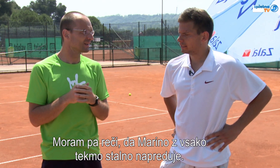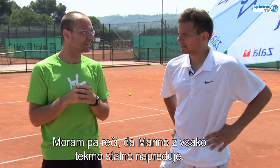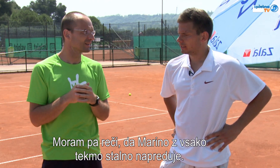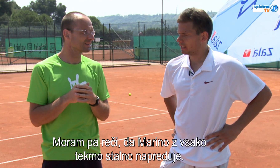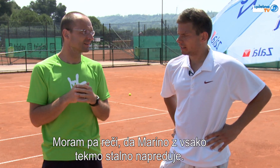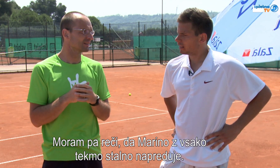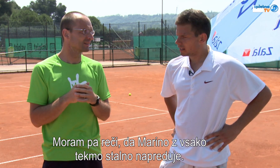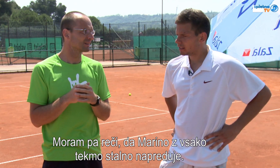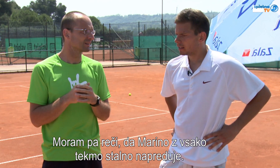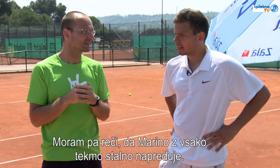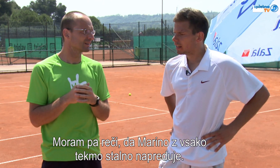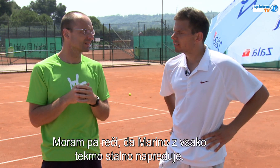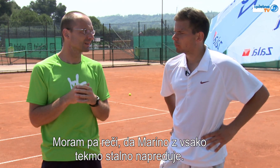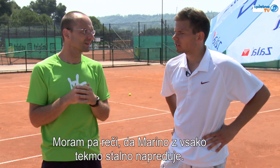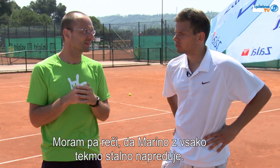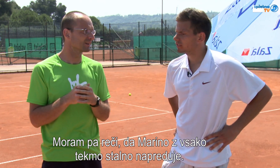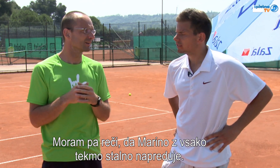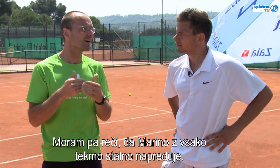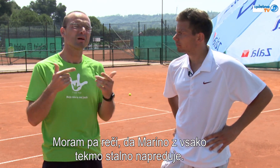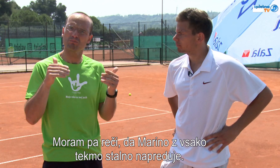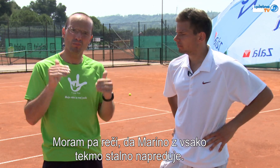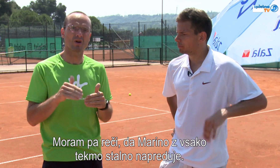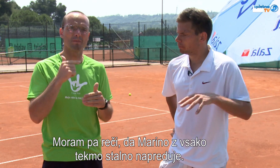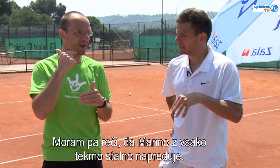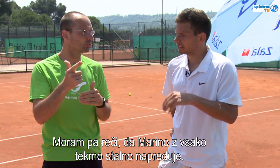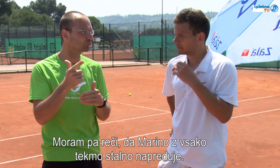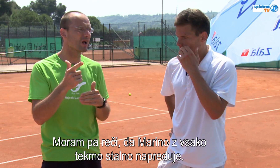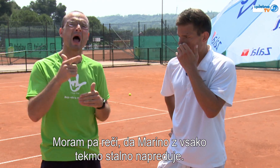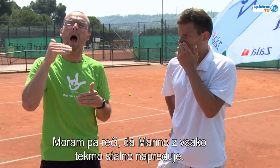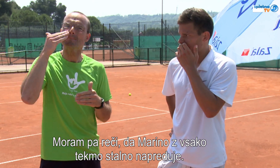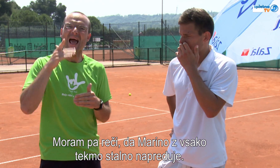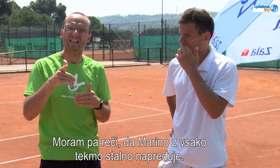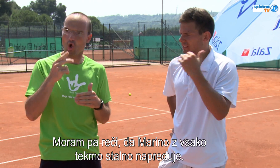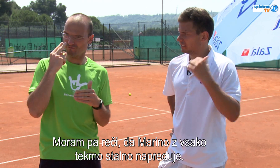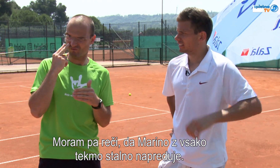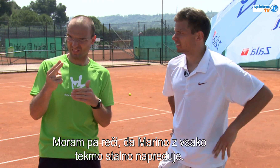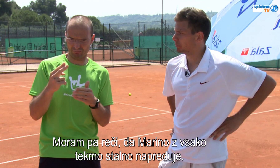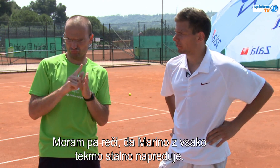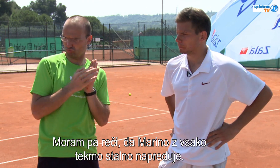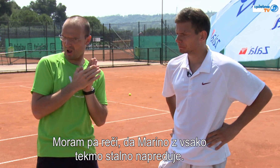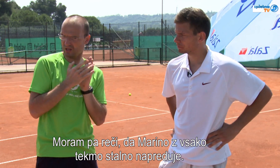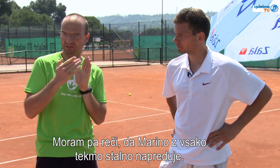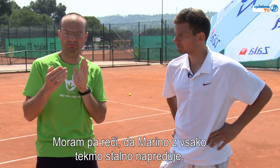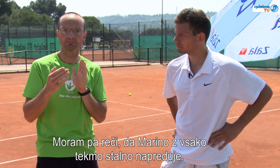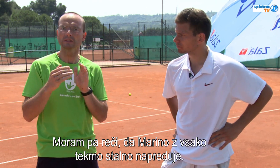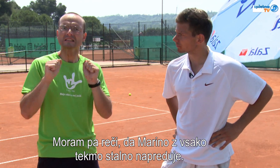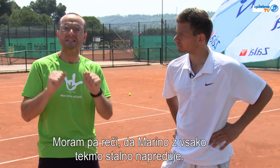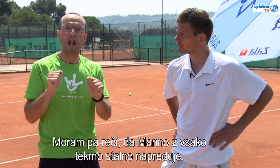And I think Marino is better now than before.